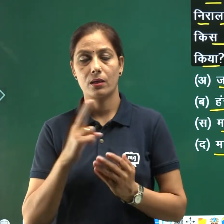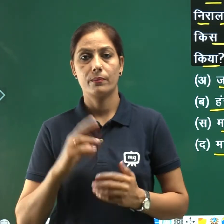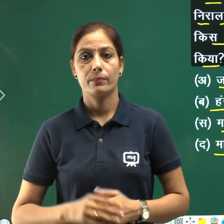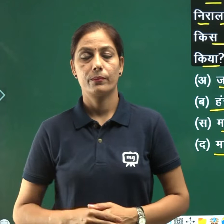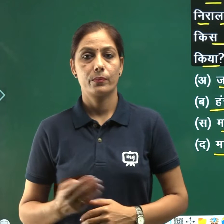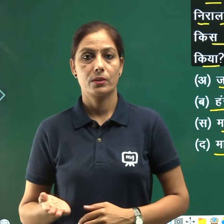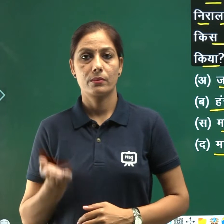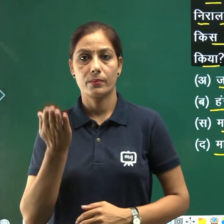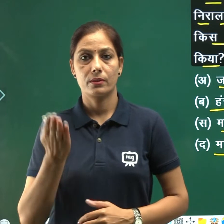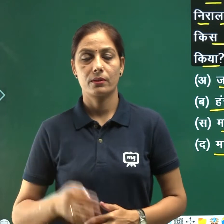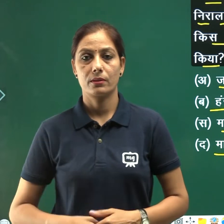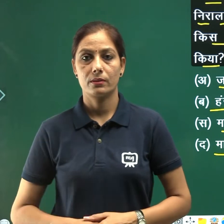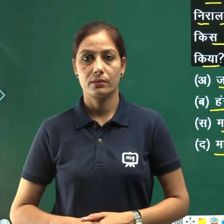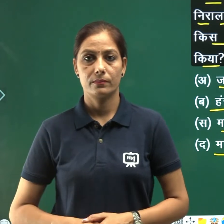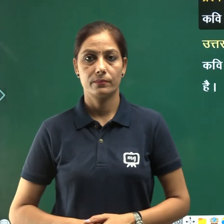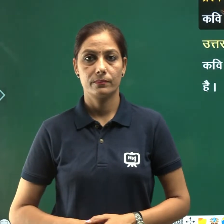संपादन किया।